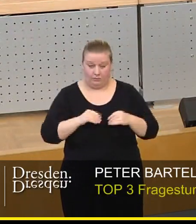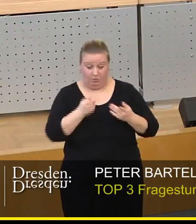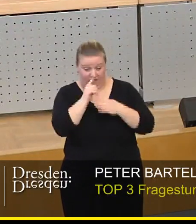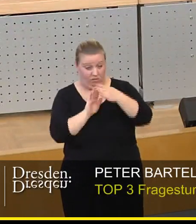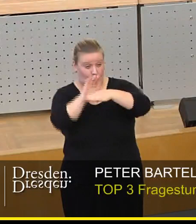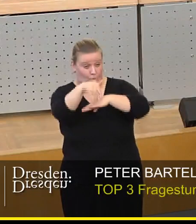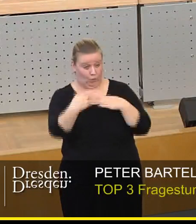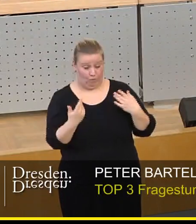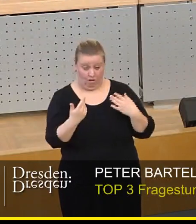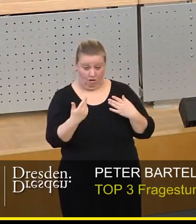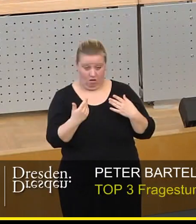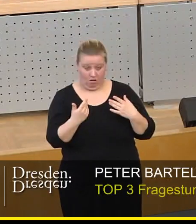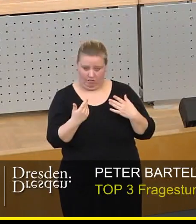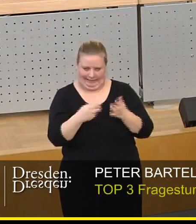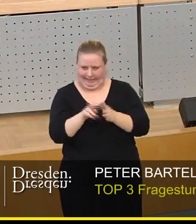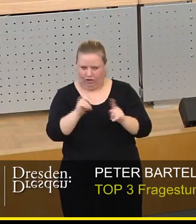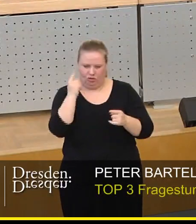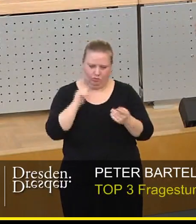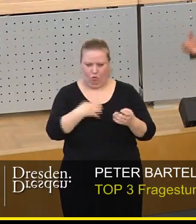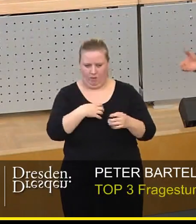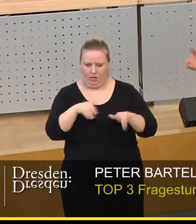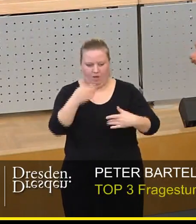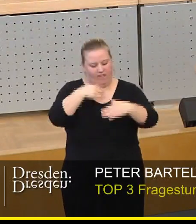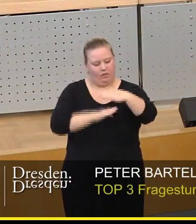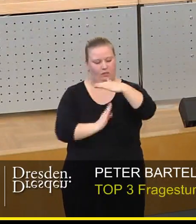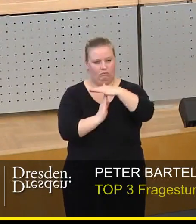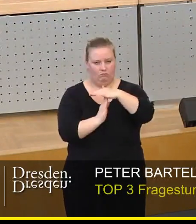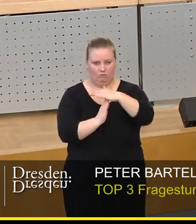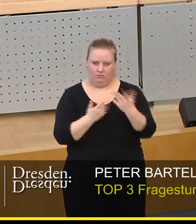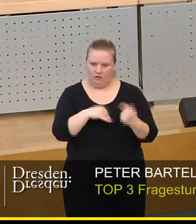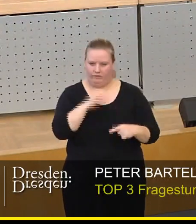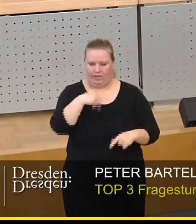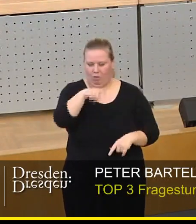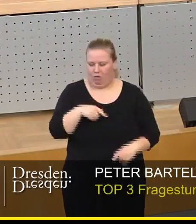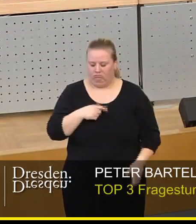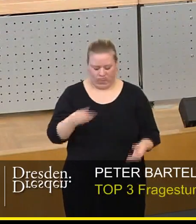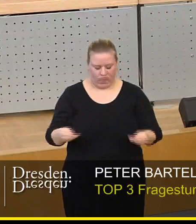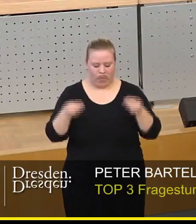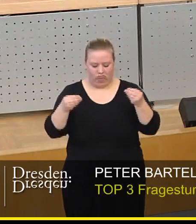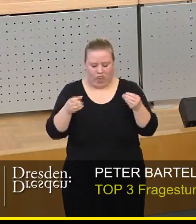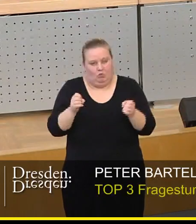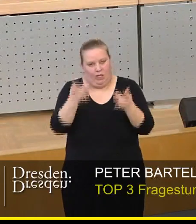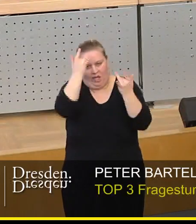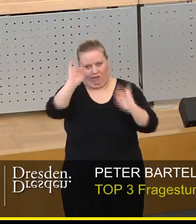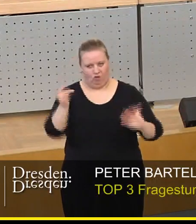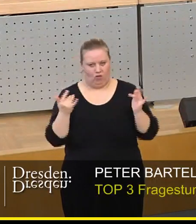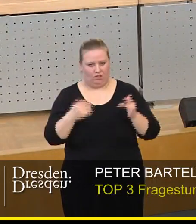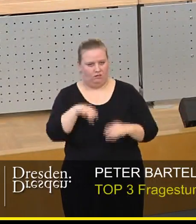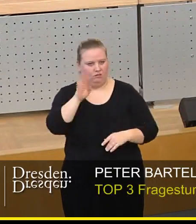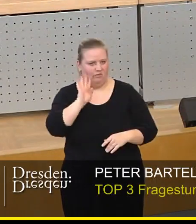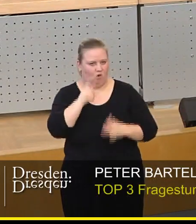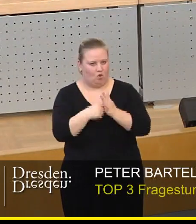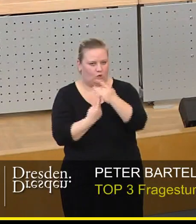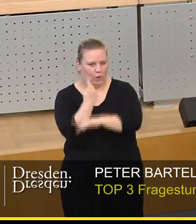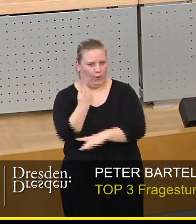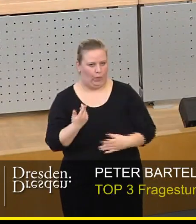sie in der Angemessenheitsgrenze bleiben, dann könnte es kritisch sein, die könnten zustimmen, was ja viele Bürger machen. Und die Größenordnung,